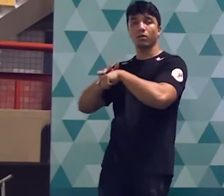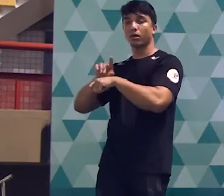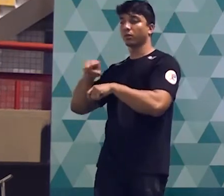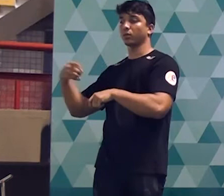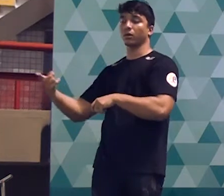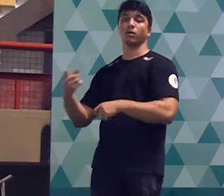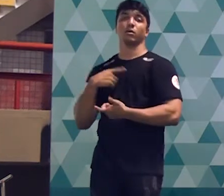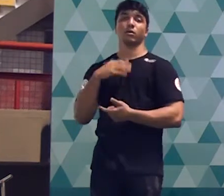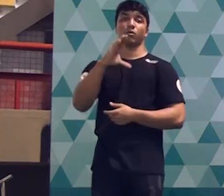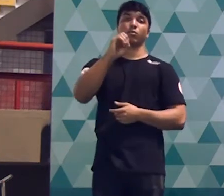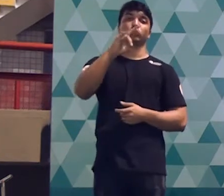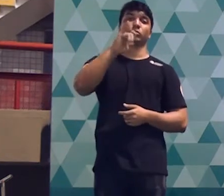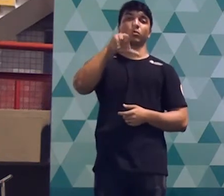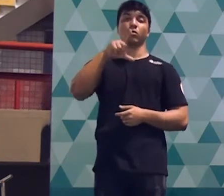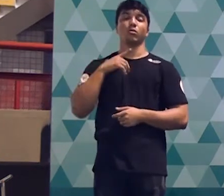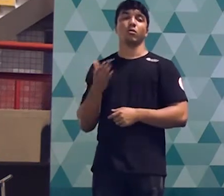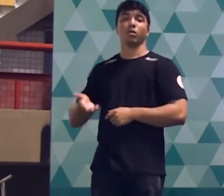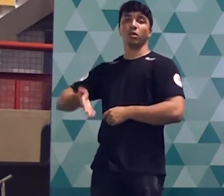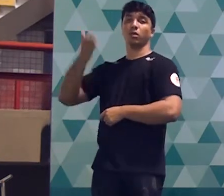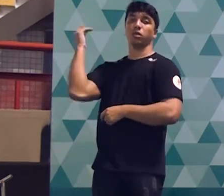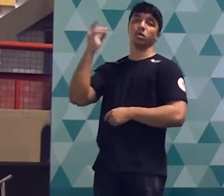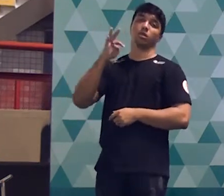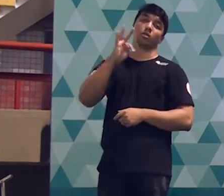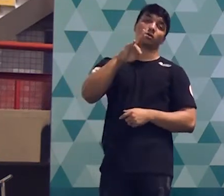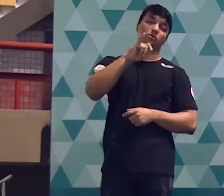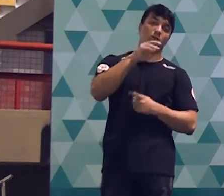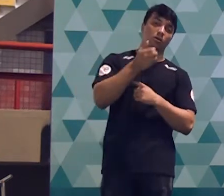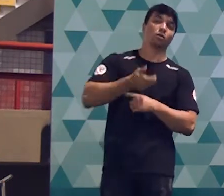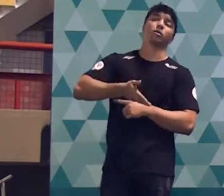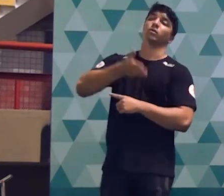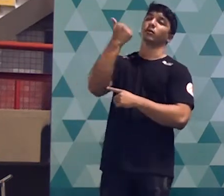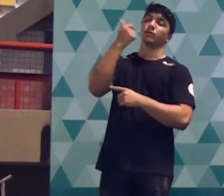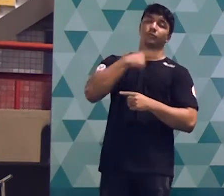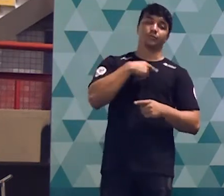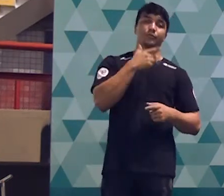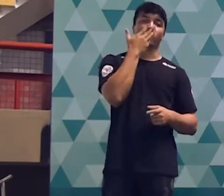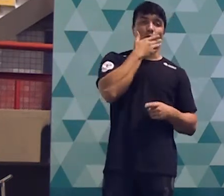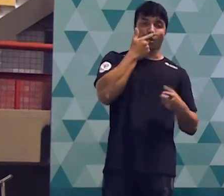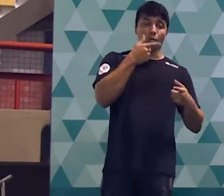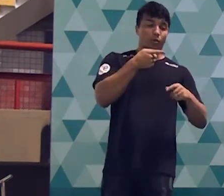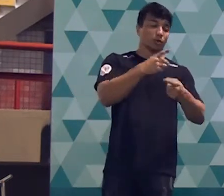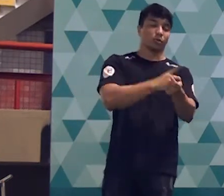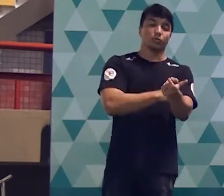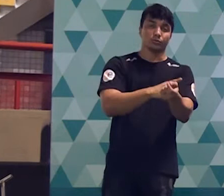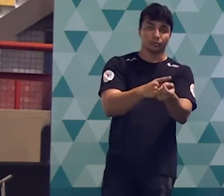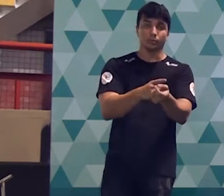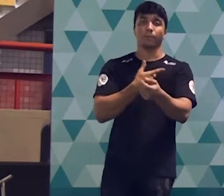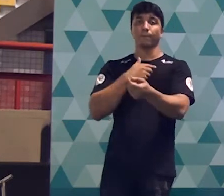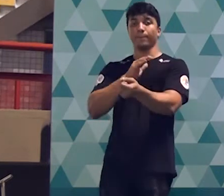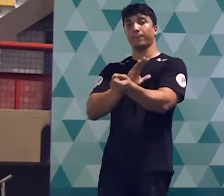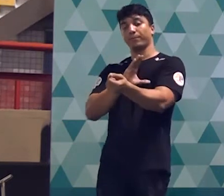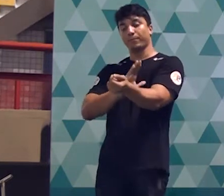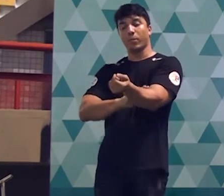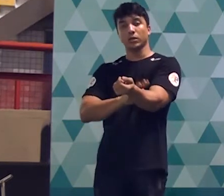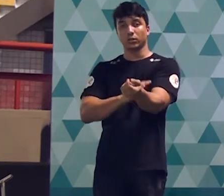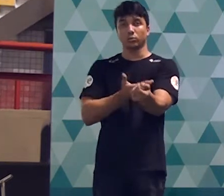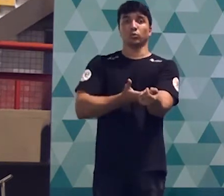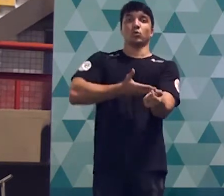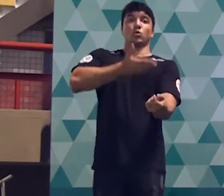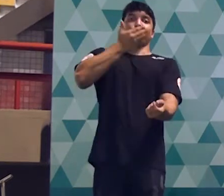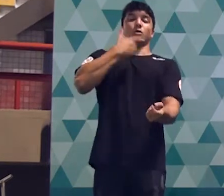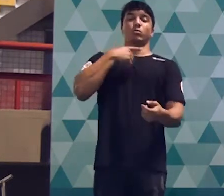Sobe colesterol, triglicerídeos, vem diabetes, vem hipertensão, problema de pressão. A pessoa